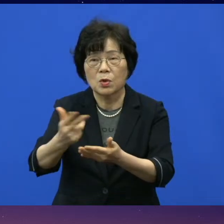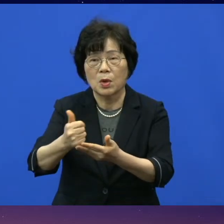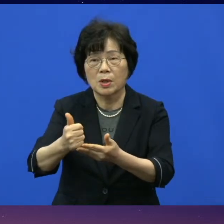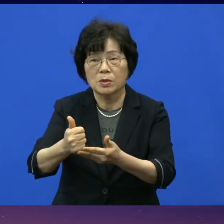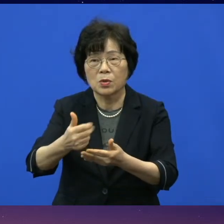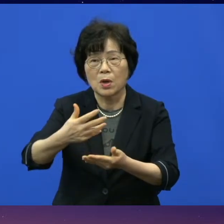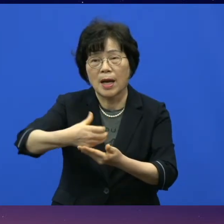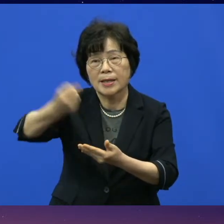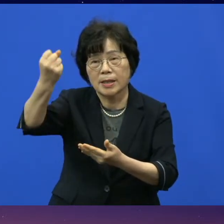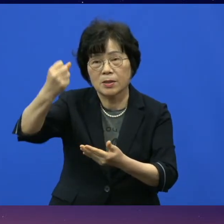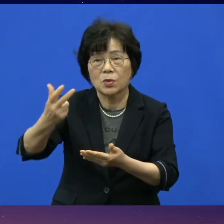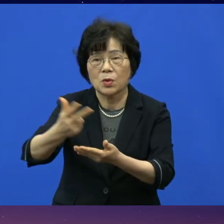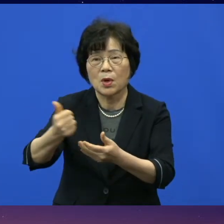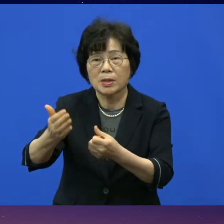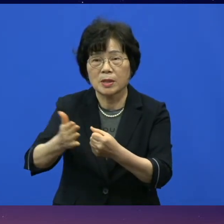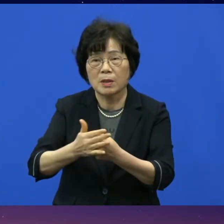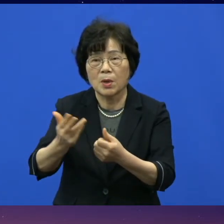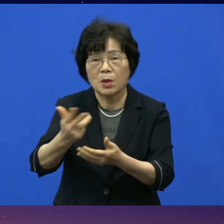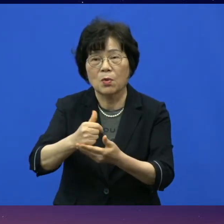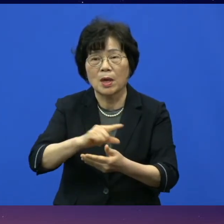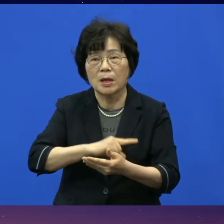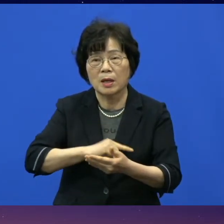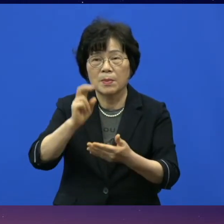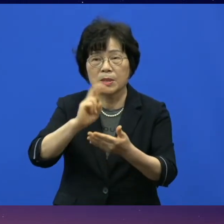여호와시오니 여호와의 이름이 찬송을 받을지어다.